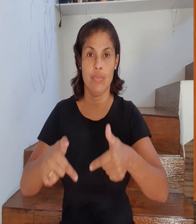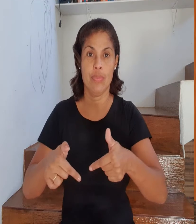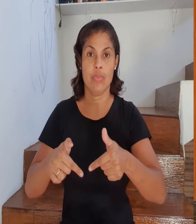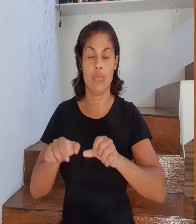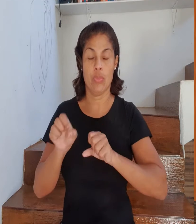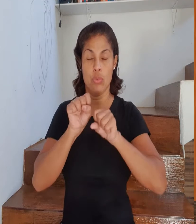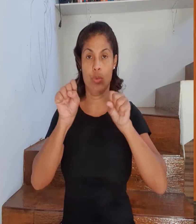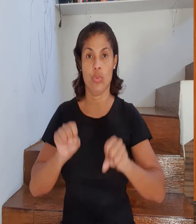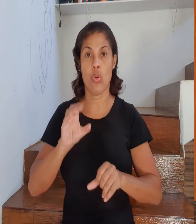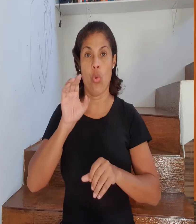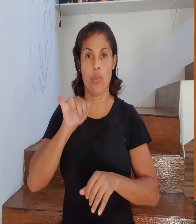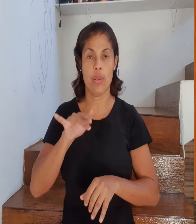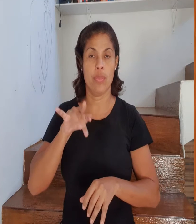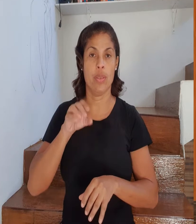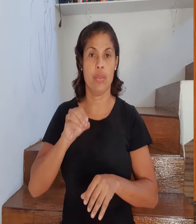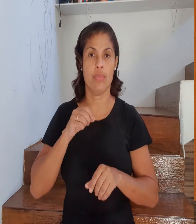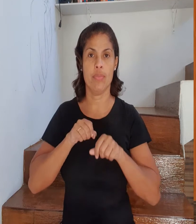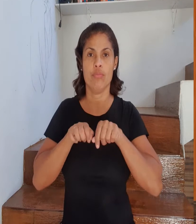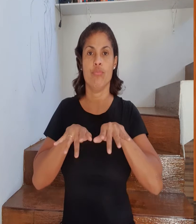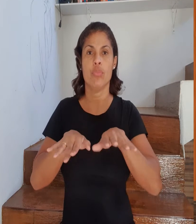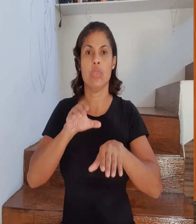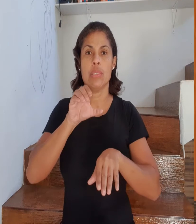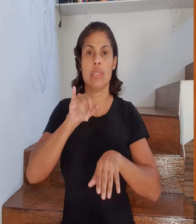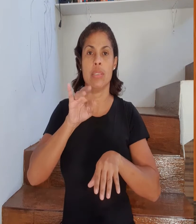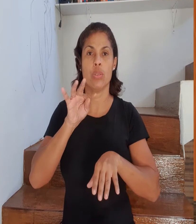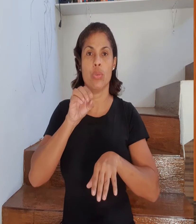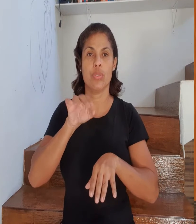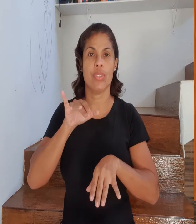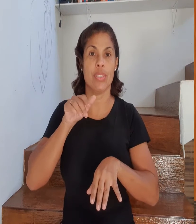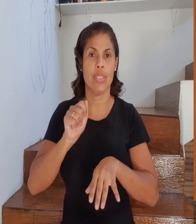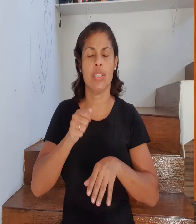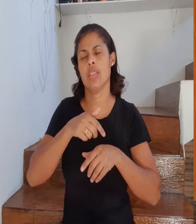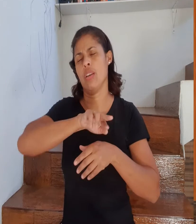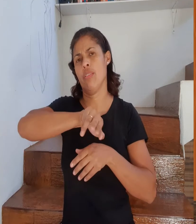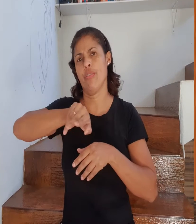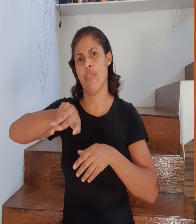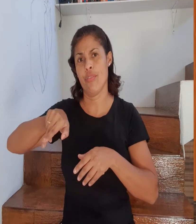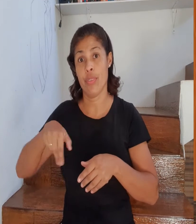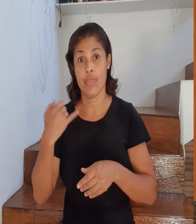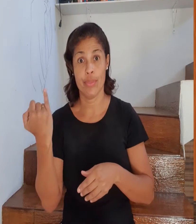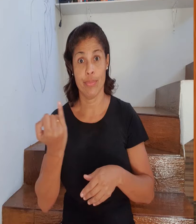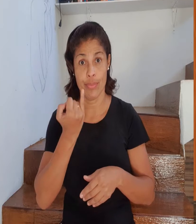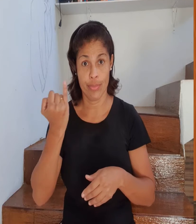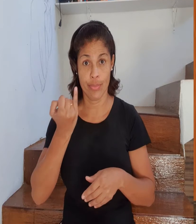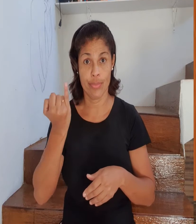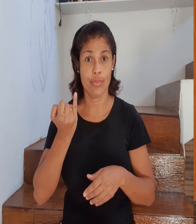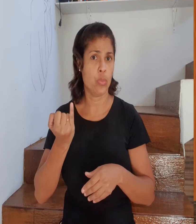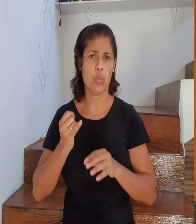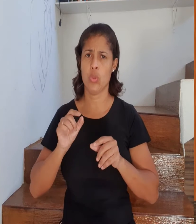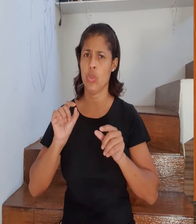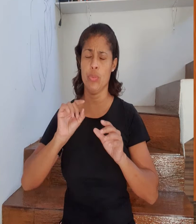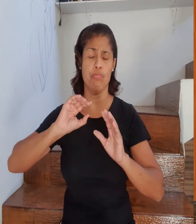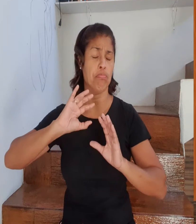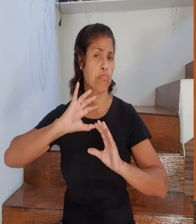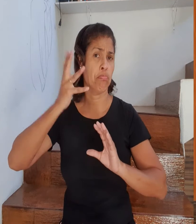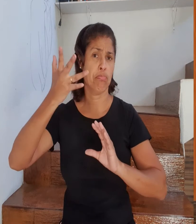do complemento, observa-se a liberação de citocinas e outras substâncias que são importantes